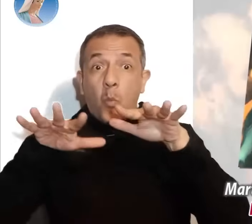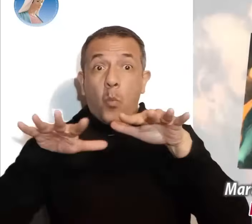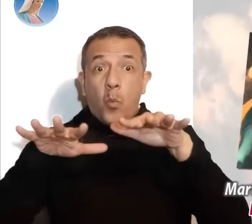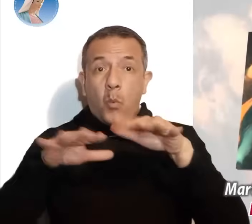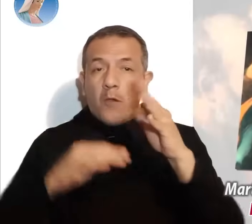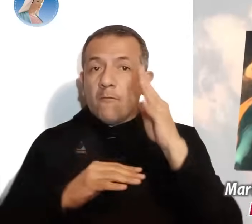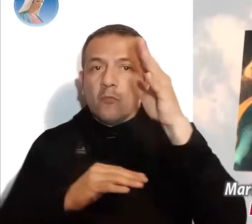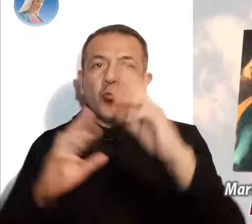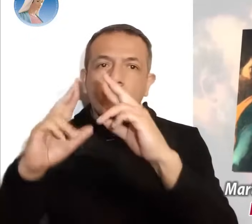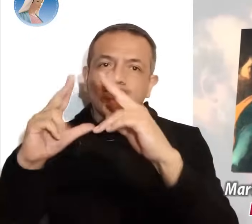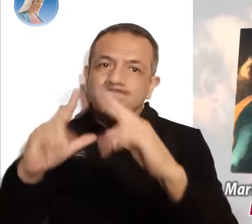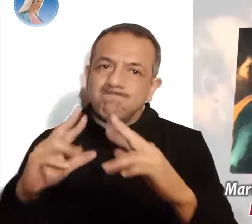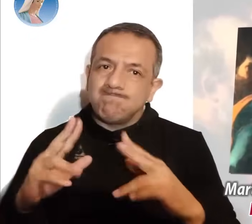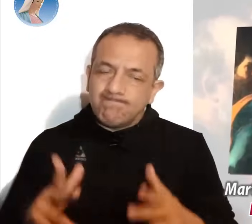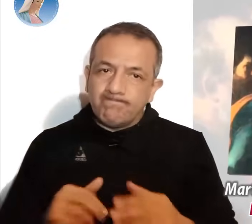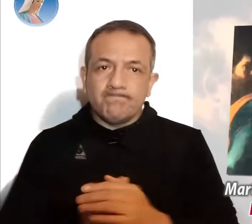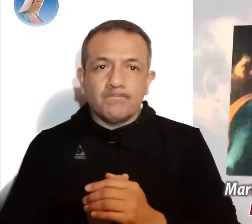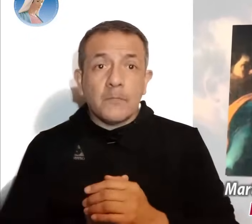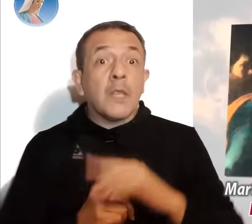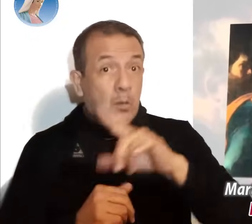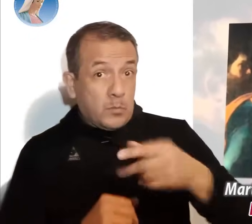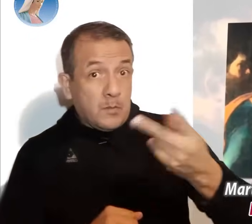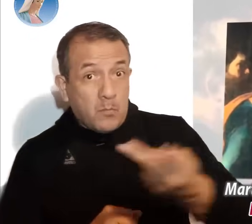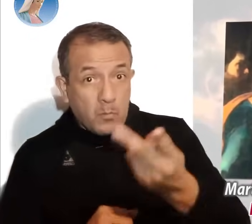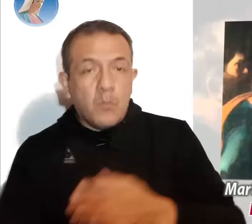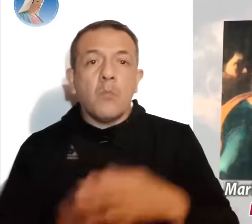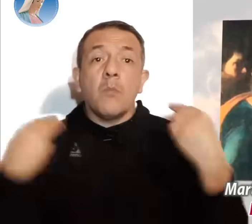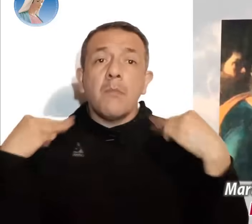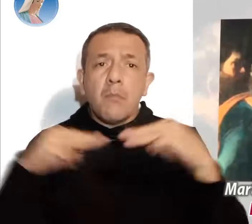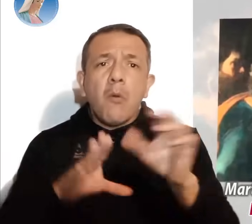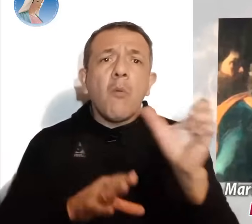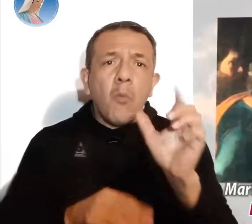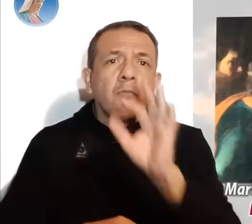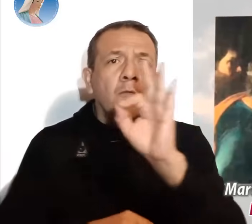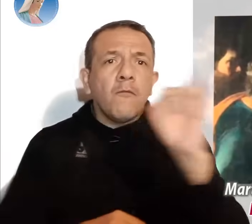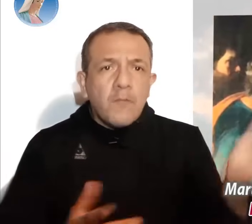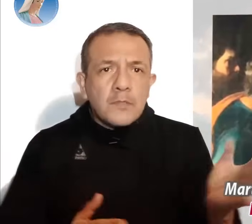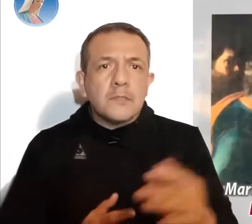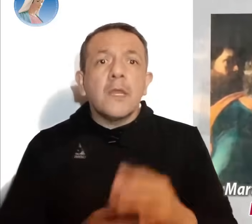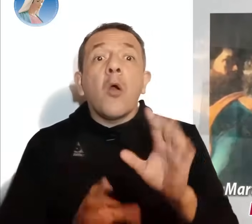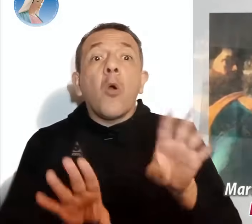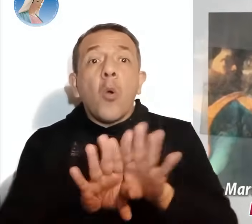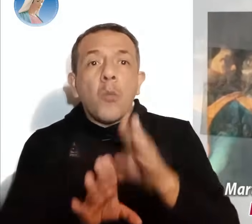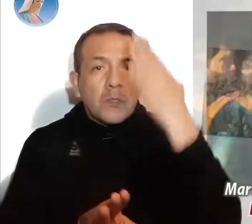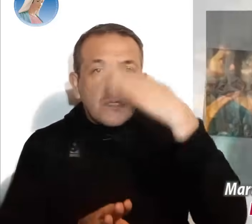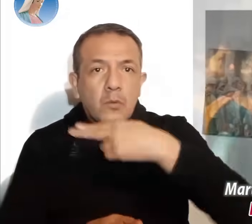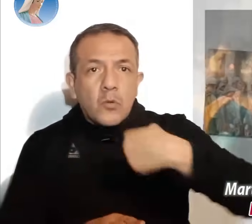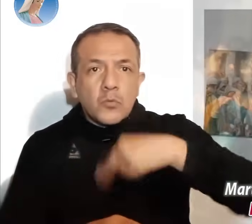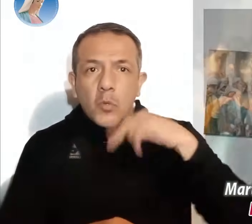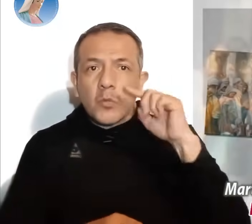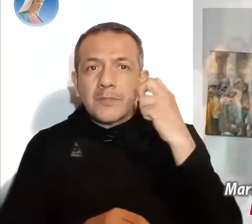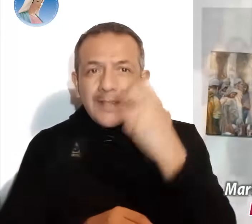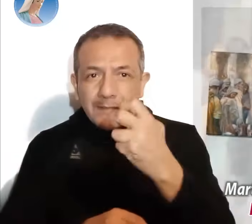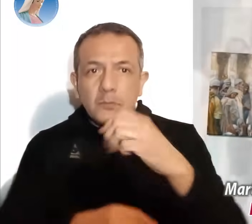será destruido. Entonces le preguntaron: Maestro, ¿cuándo va a ocurrir esto y cuál será la señal de que ya está a punto